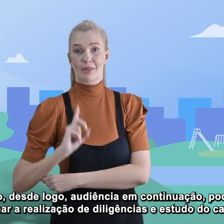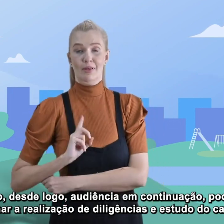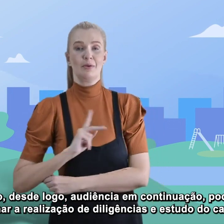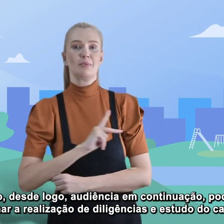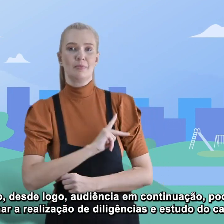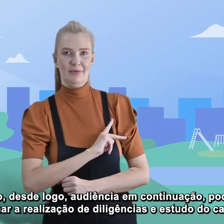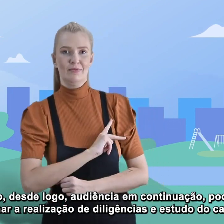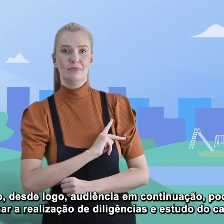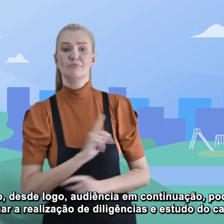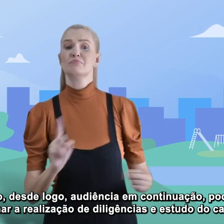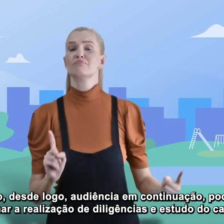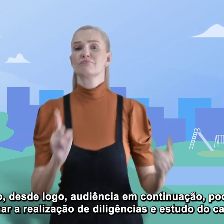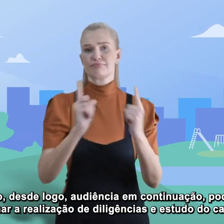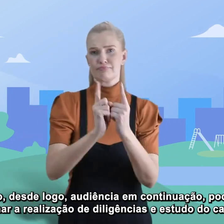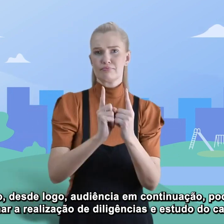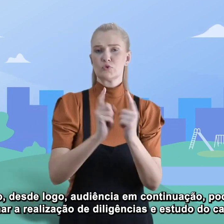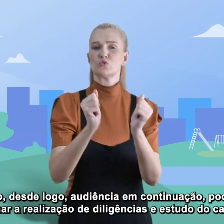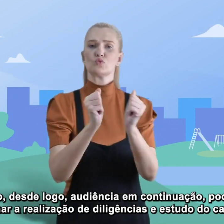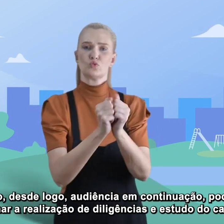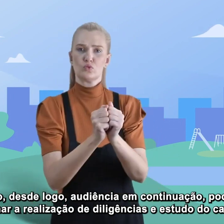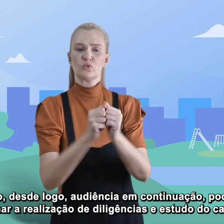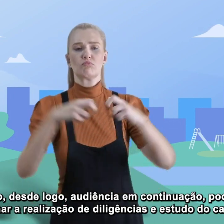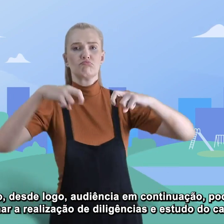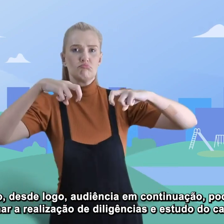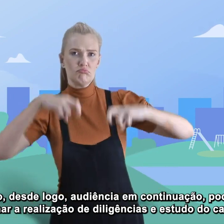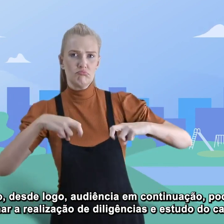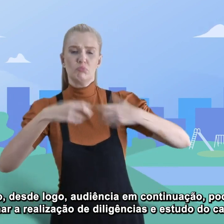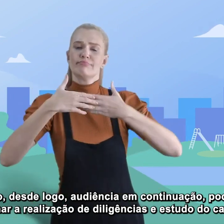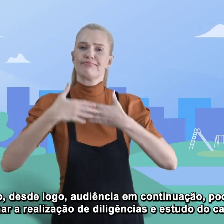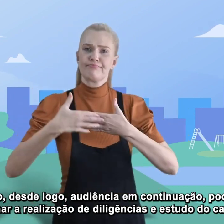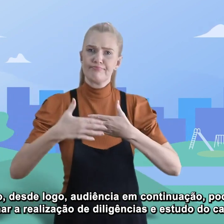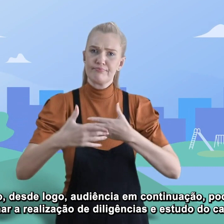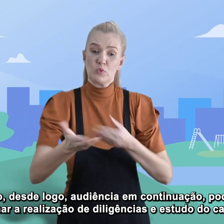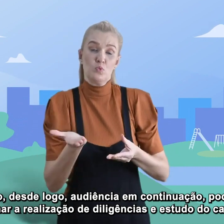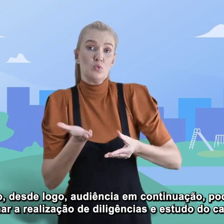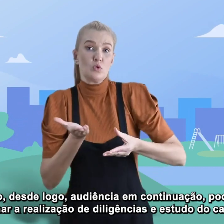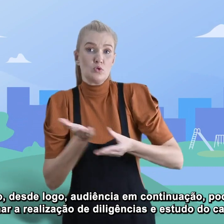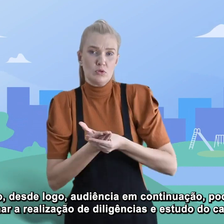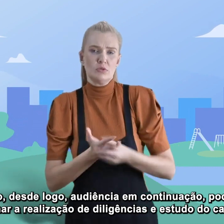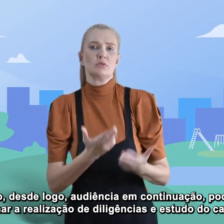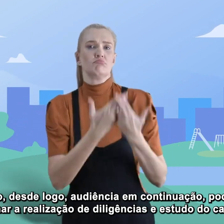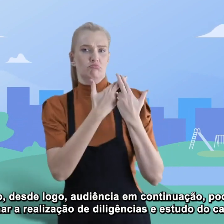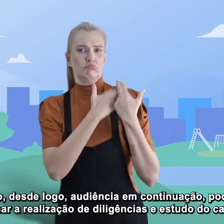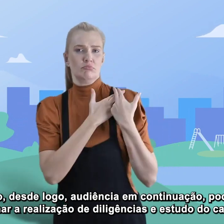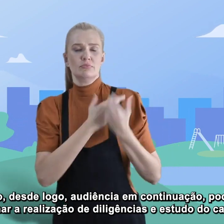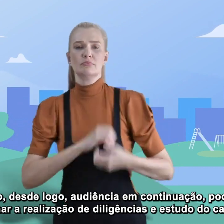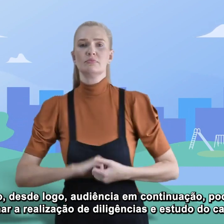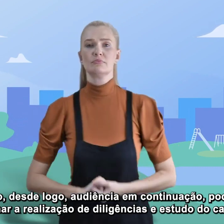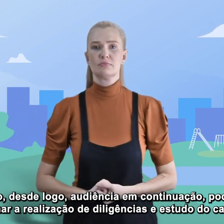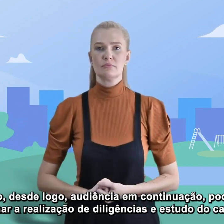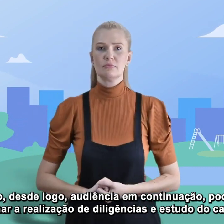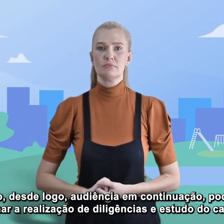em continuação, podendo determinar a realização de diligências e estudo do caso.